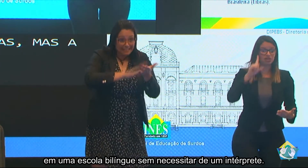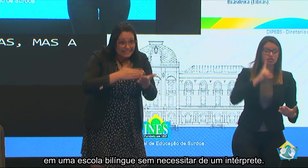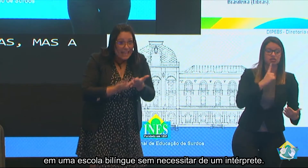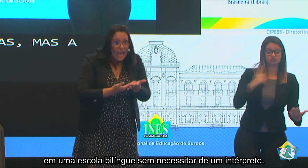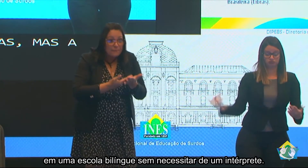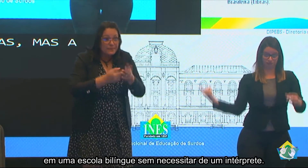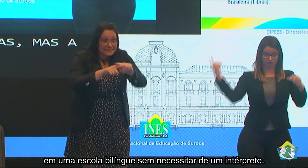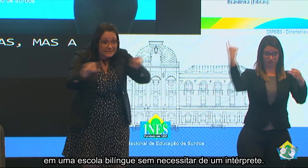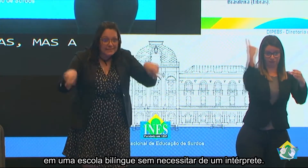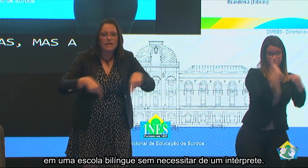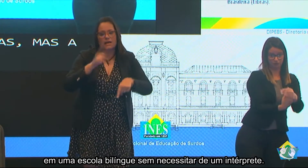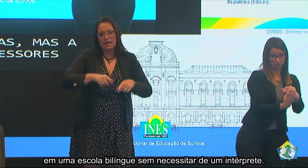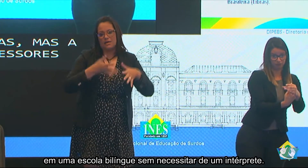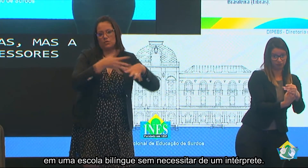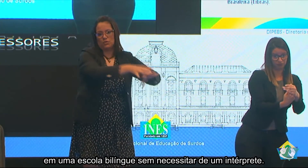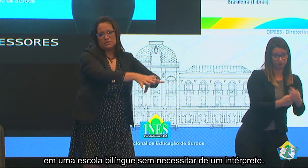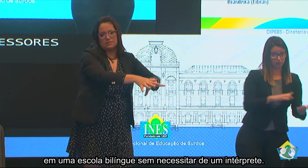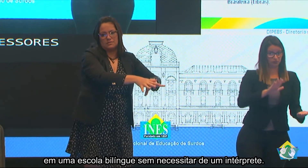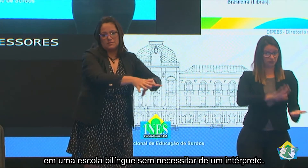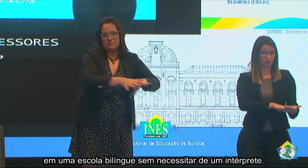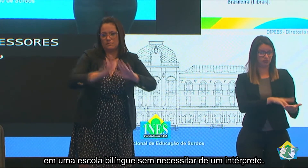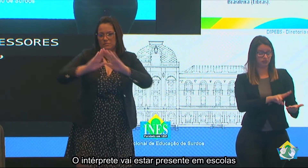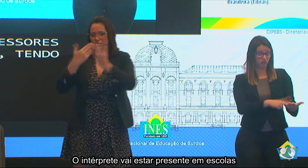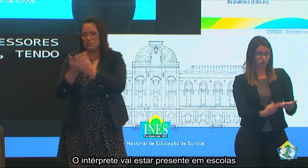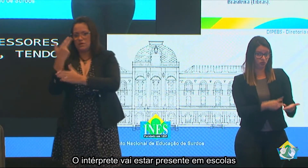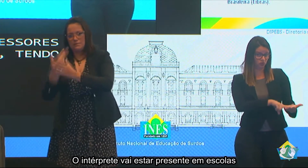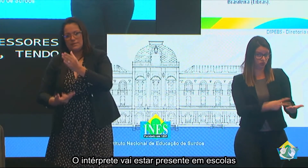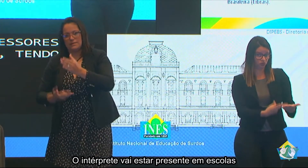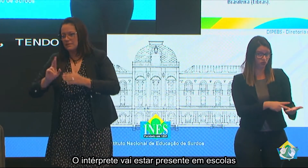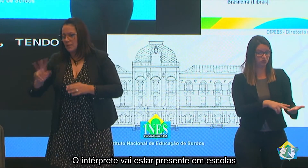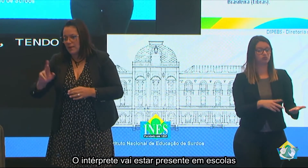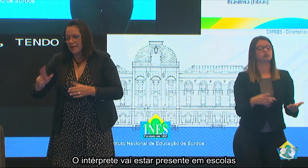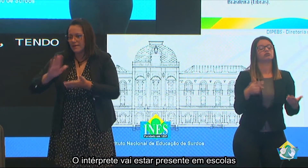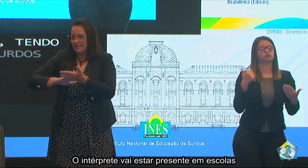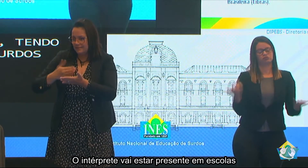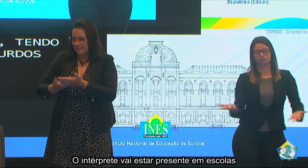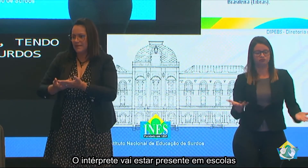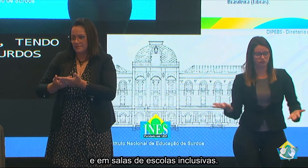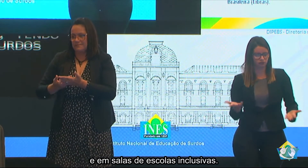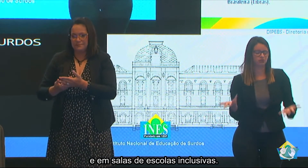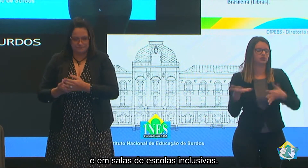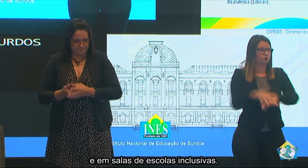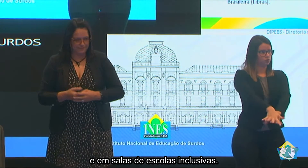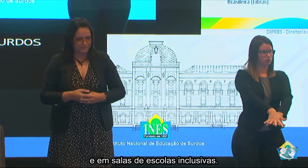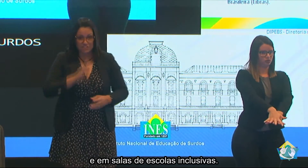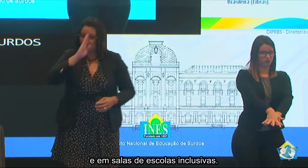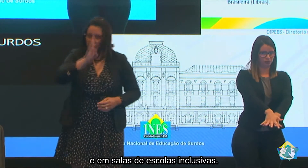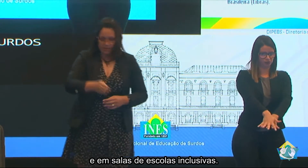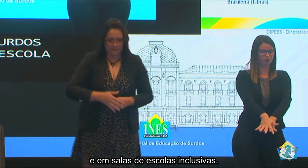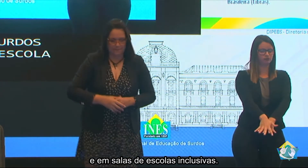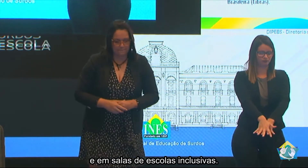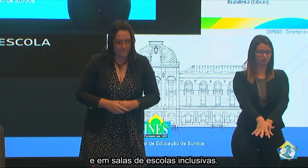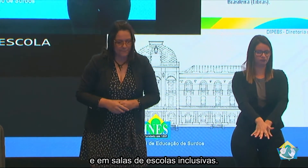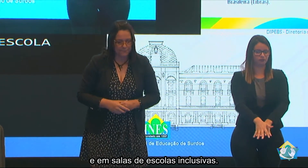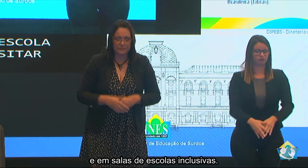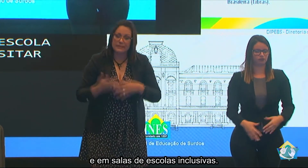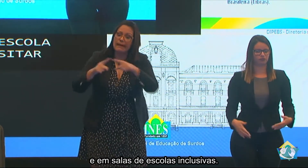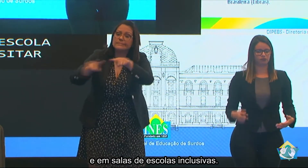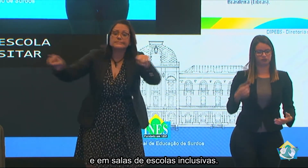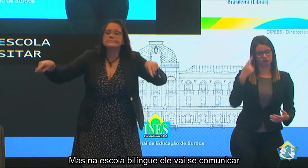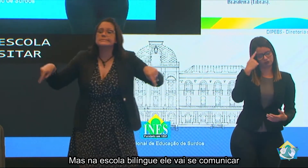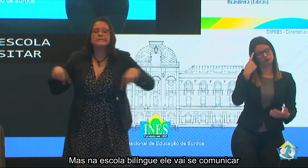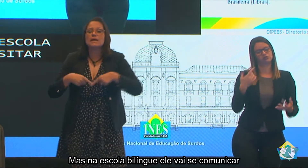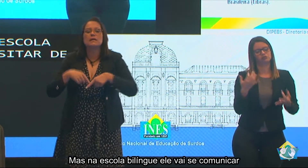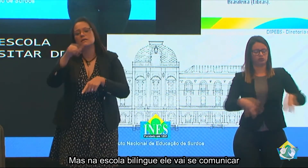numa escola bilíngue e sem necessitar do intérprete. O intérprete vai estar presente em salas de escolas